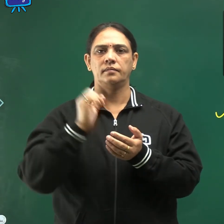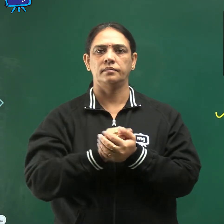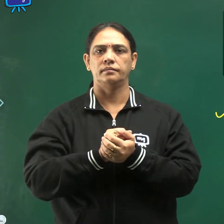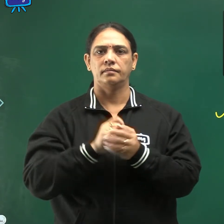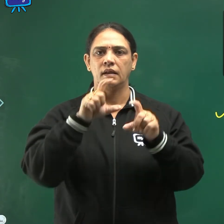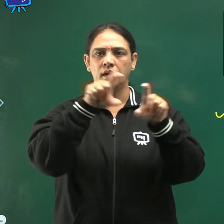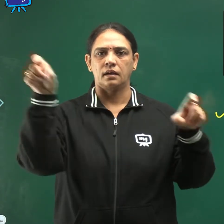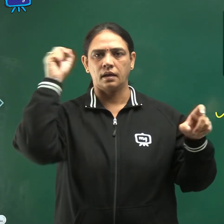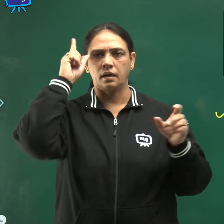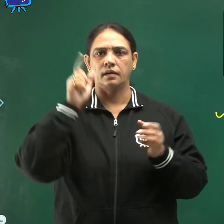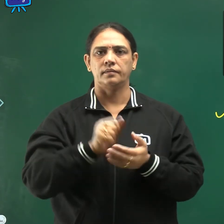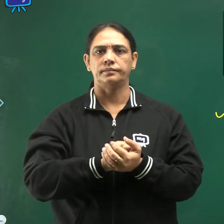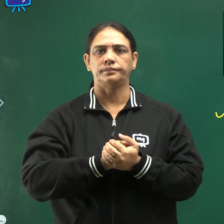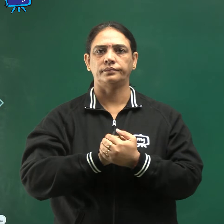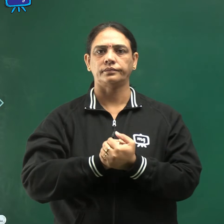समझ आ गया।